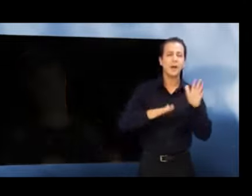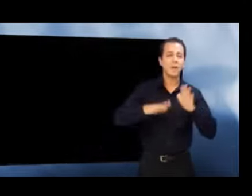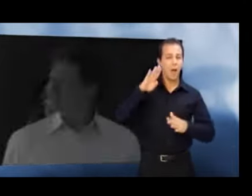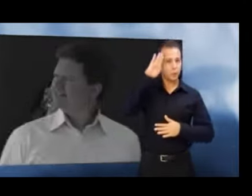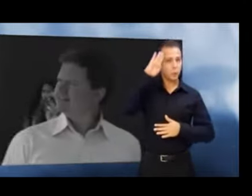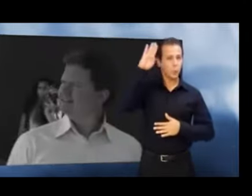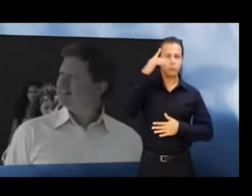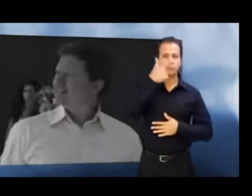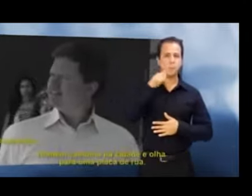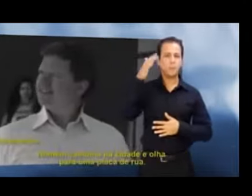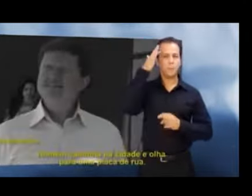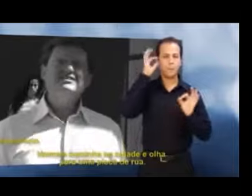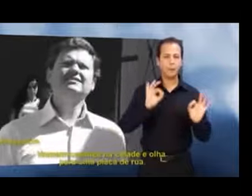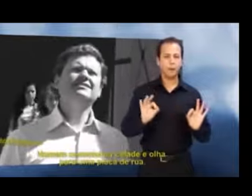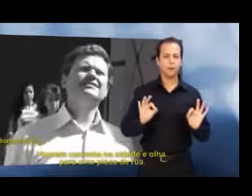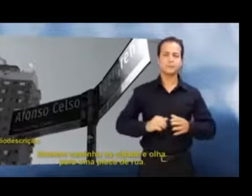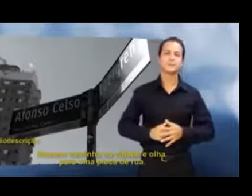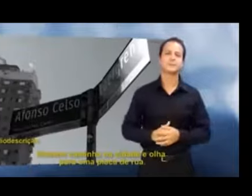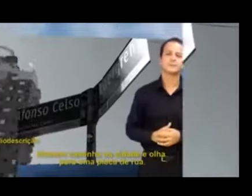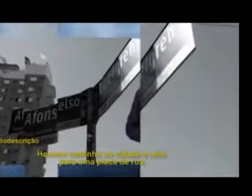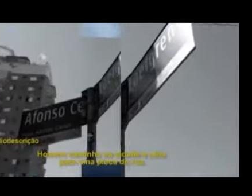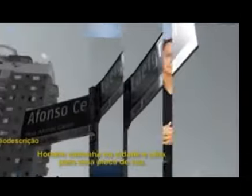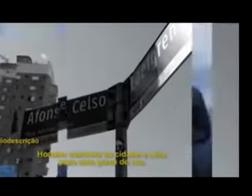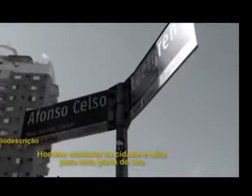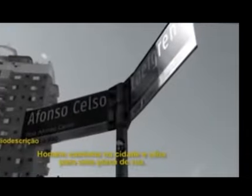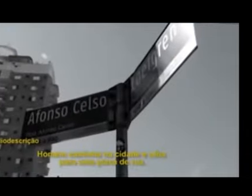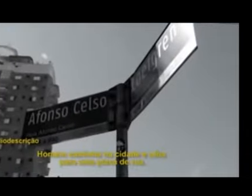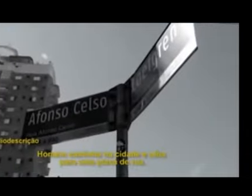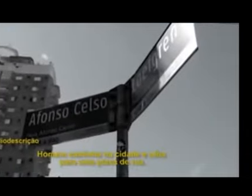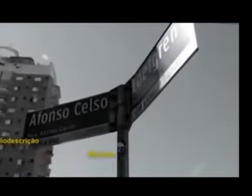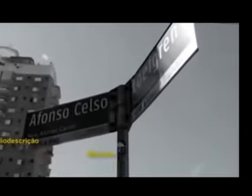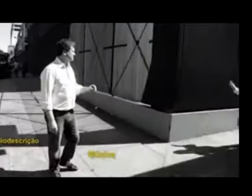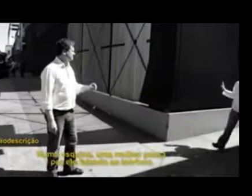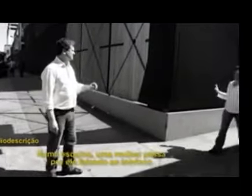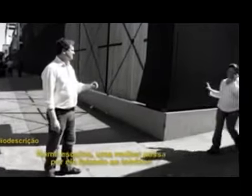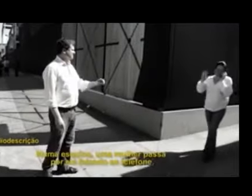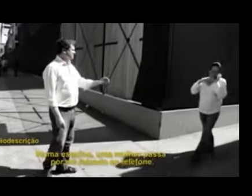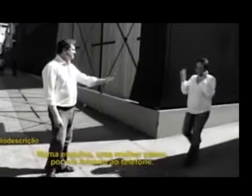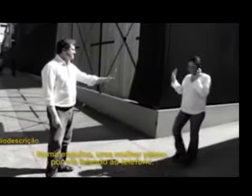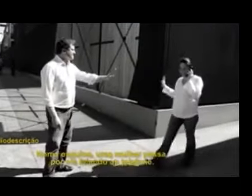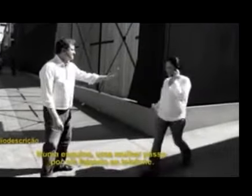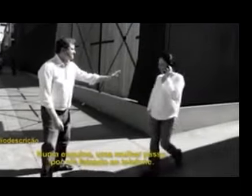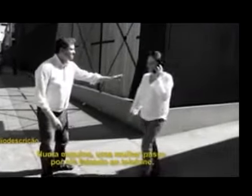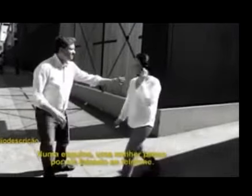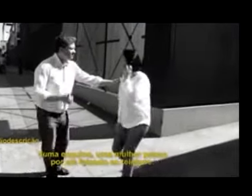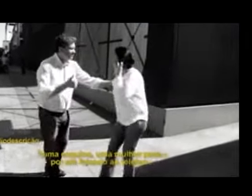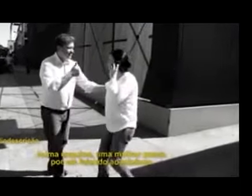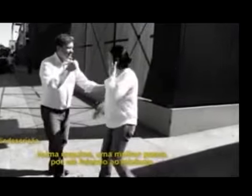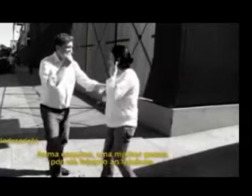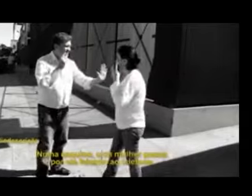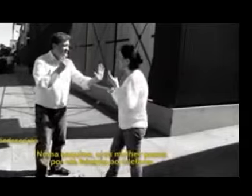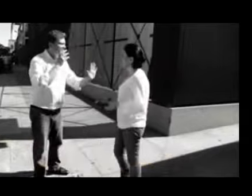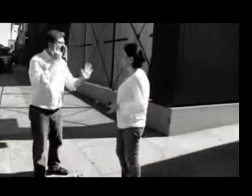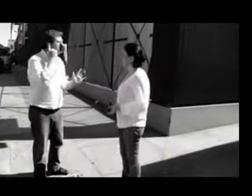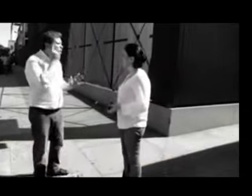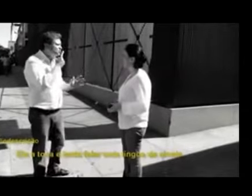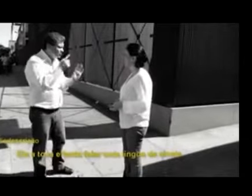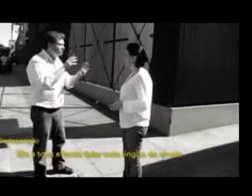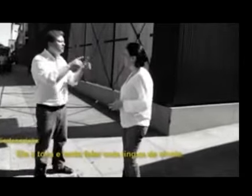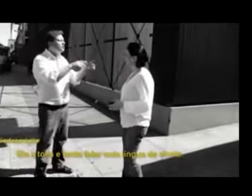entende. Homem caminha pela cidade e olha para uma placa de rua. Numa esquina, uma mulher passa por ele falando ao